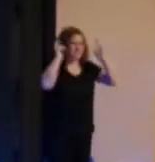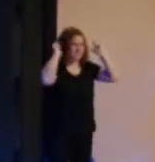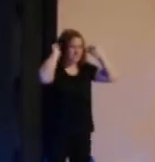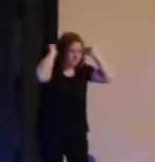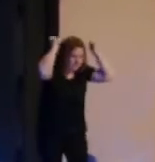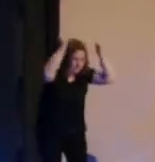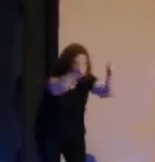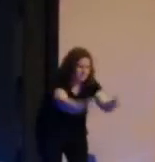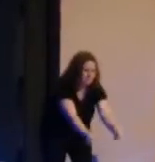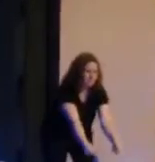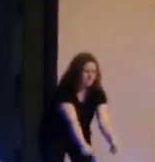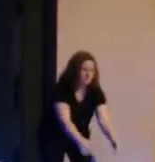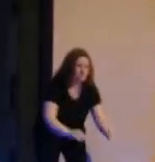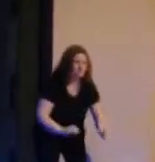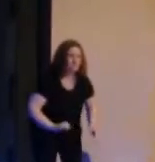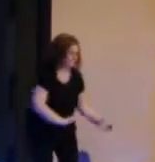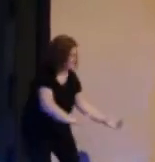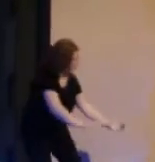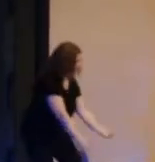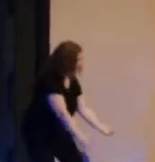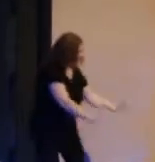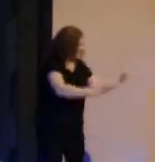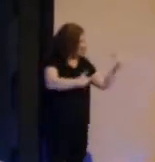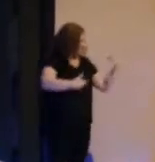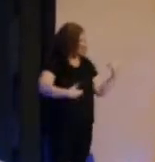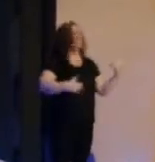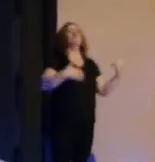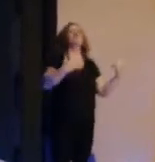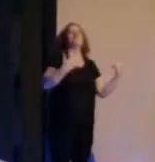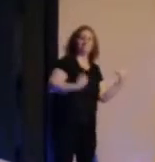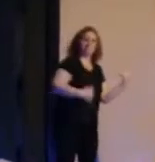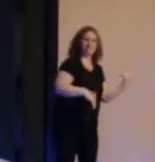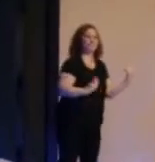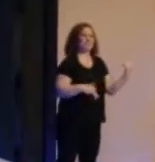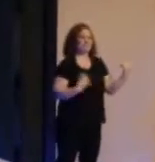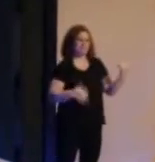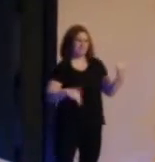y con la confianza de la convocatoria comenzaba.